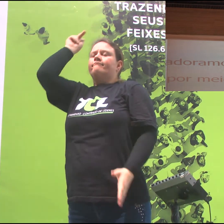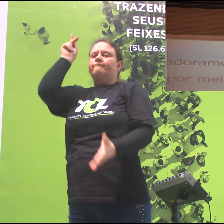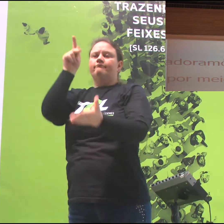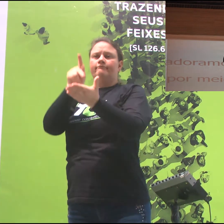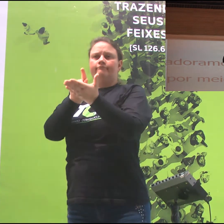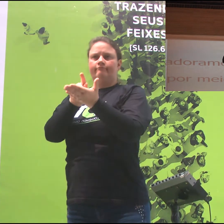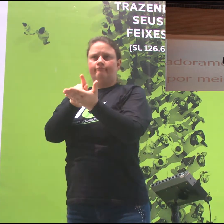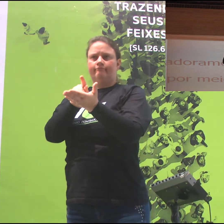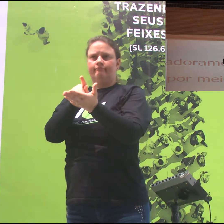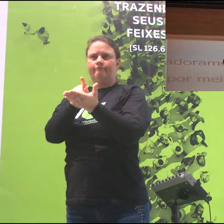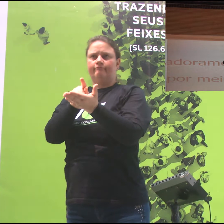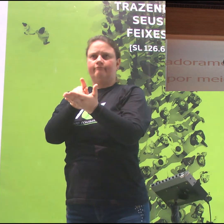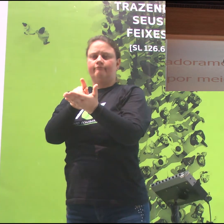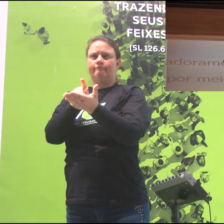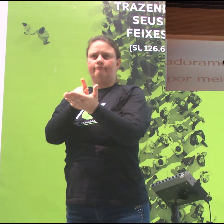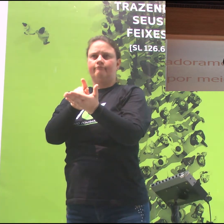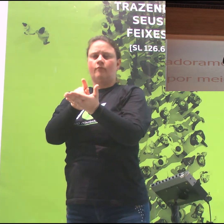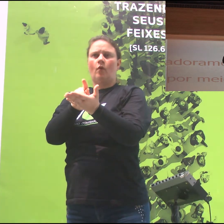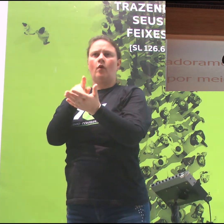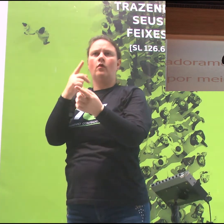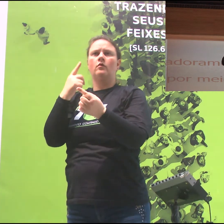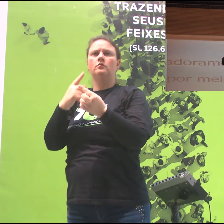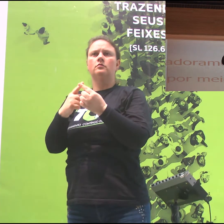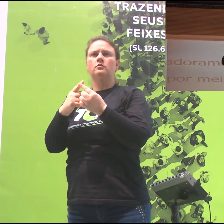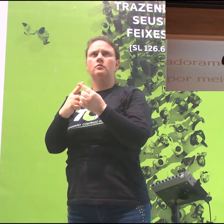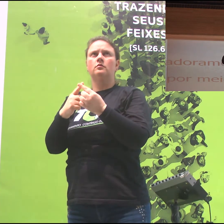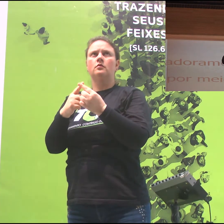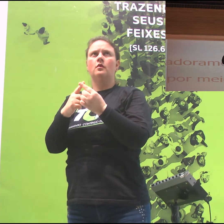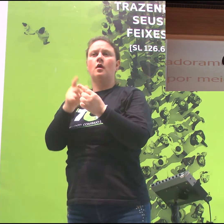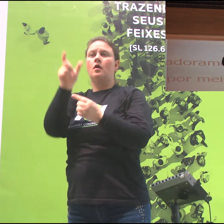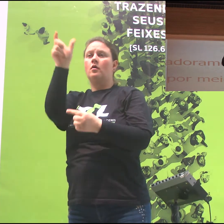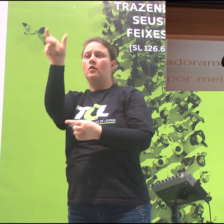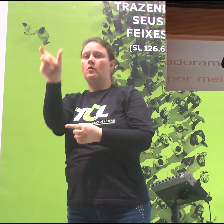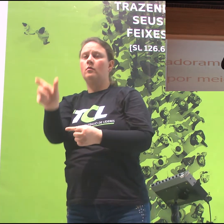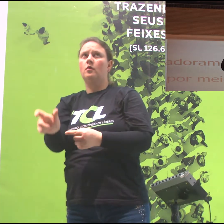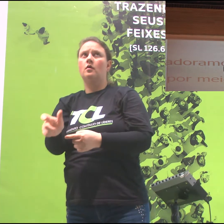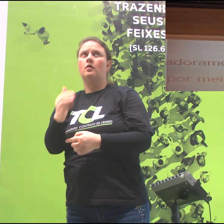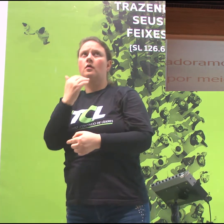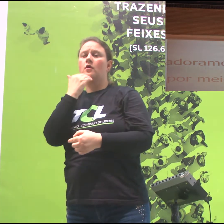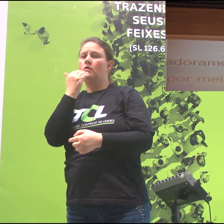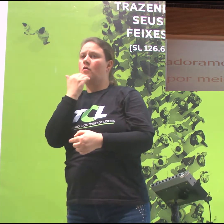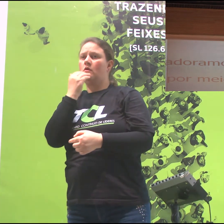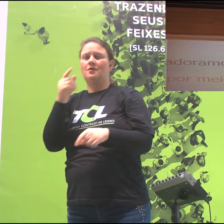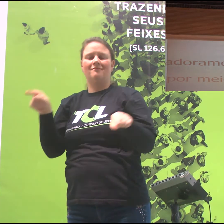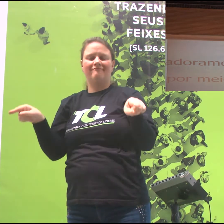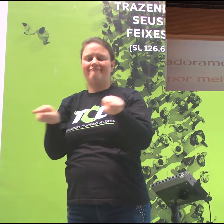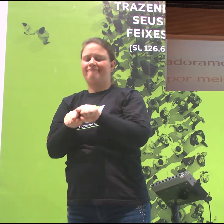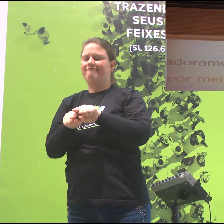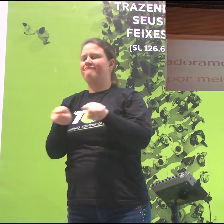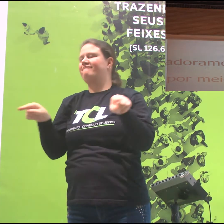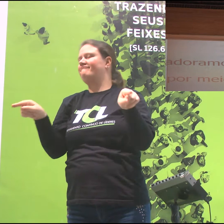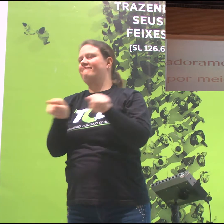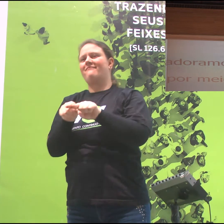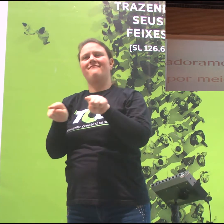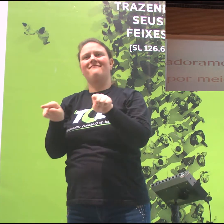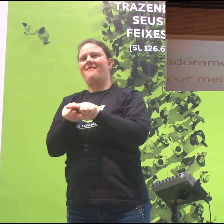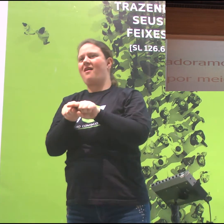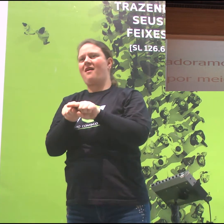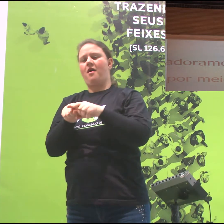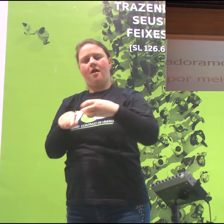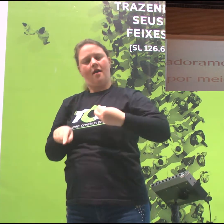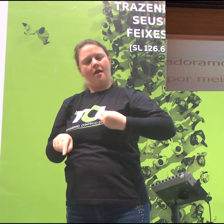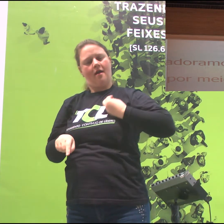verdade. Porque ninguém consegue permanecer, o quê? O mesmo. Ninguém